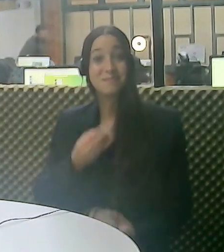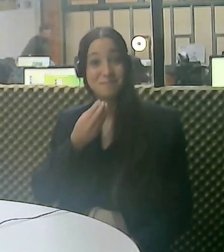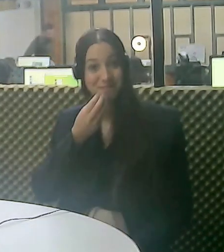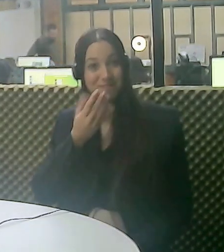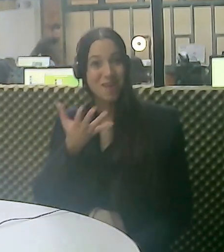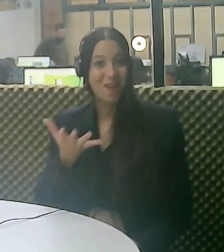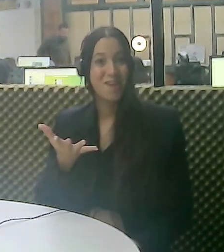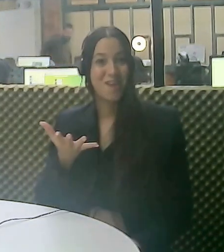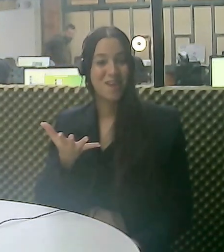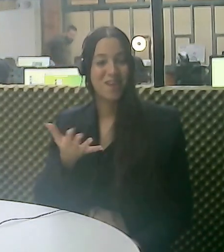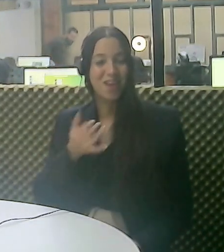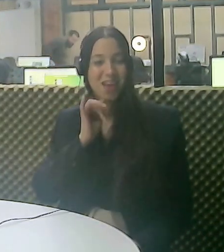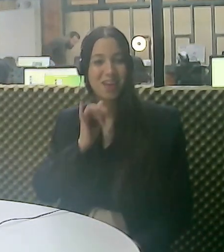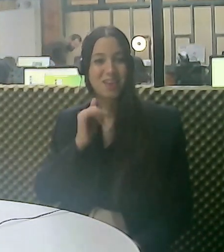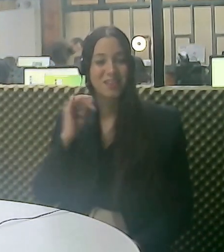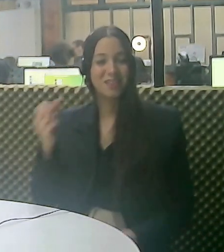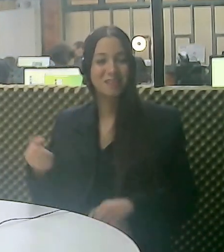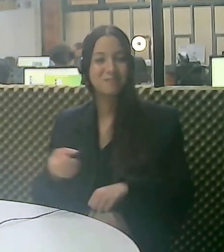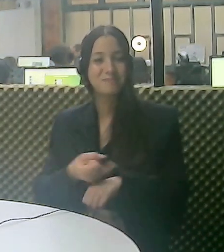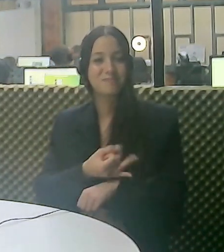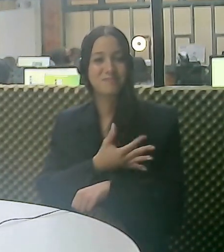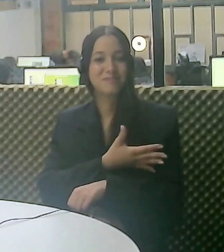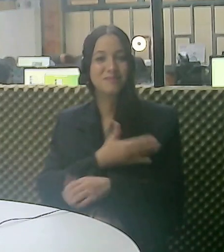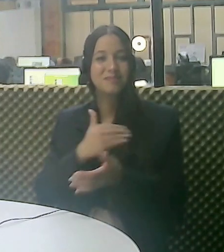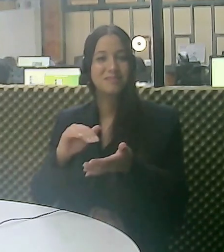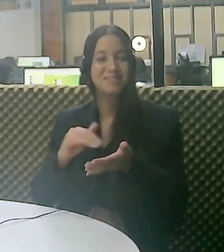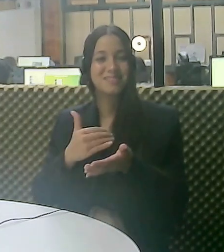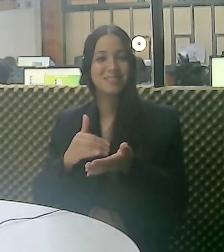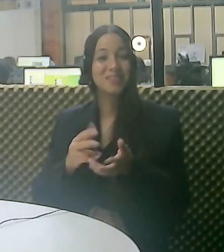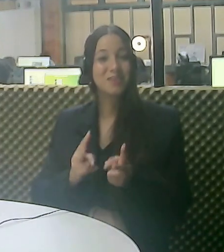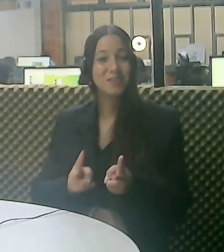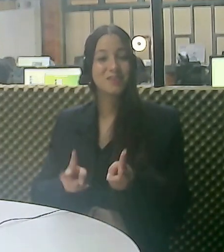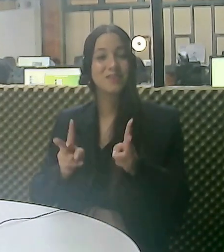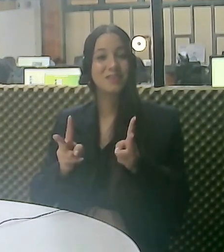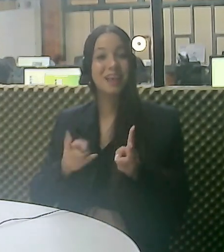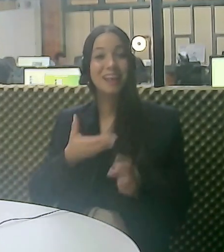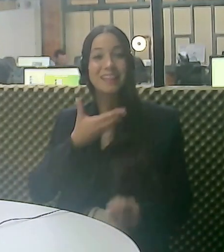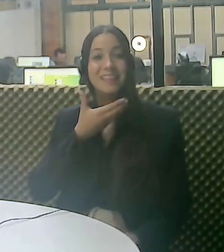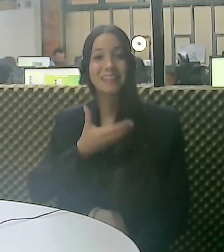desse depoimento emocionado da secretária, vamos continuar falando